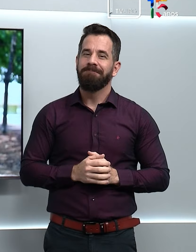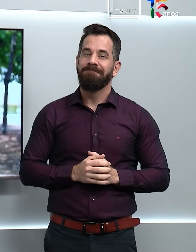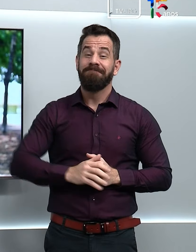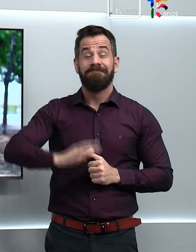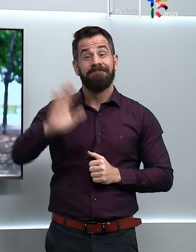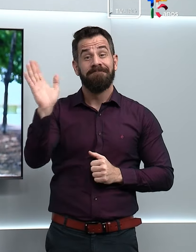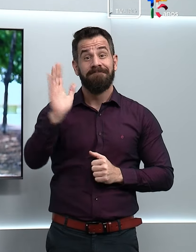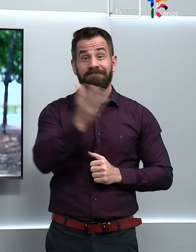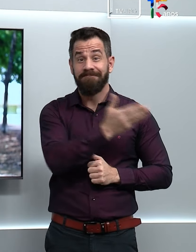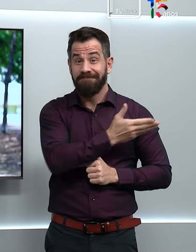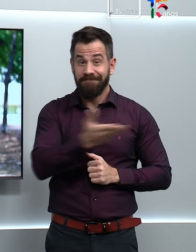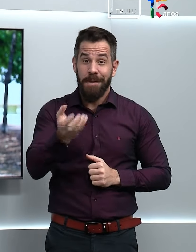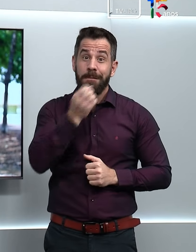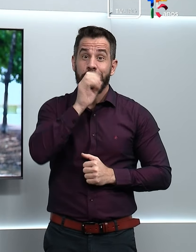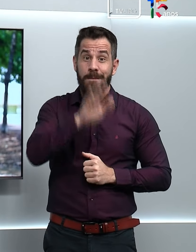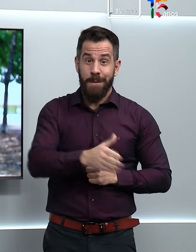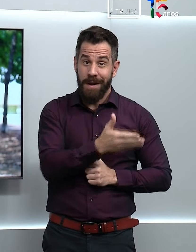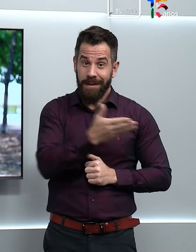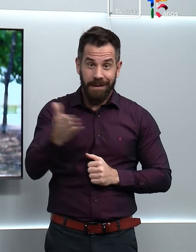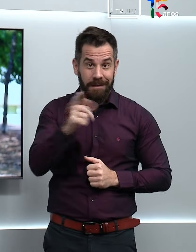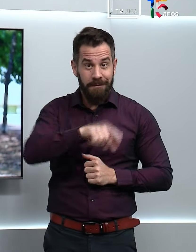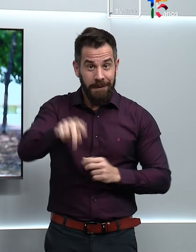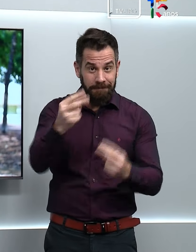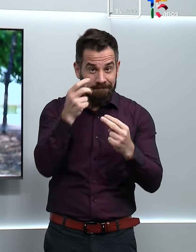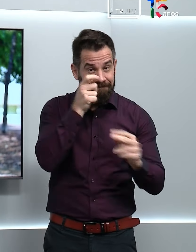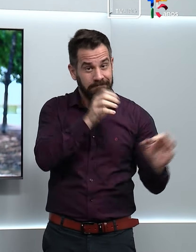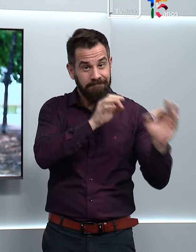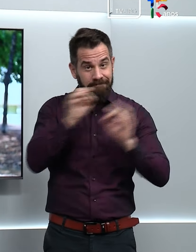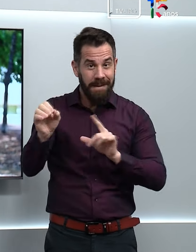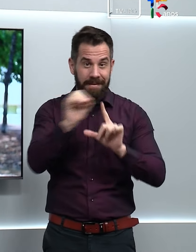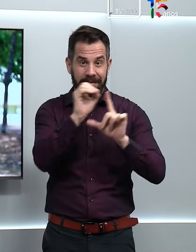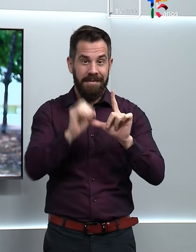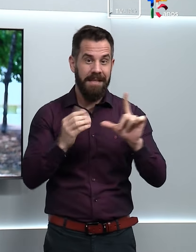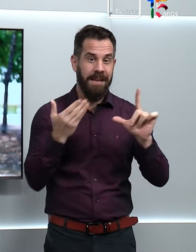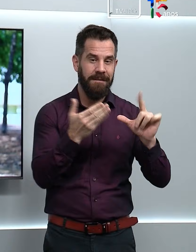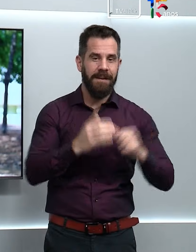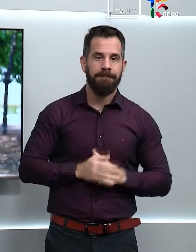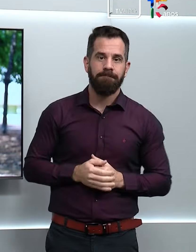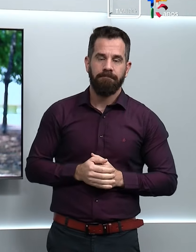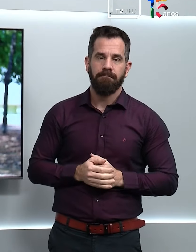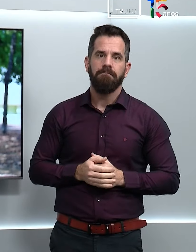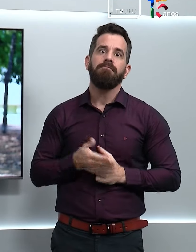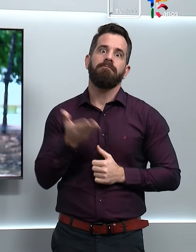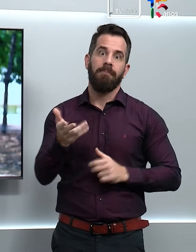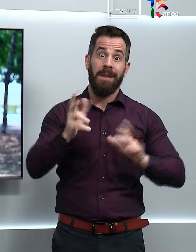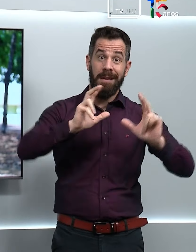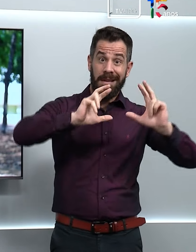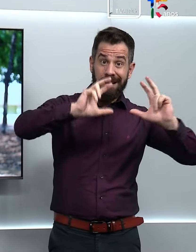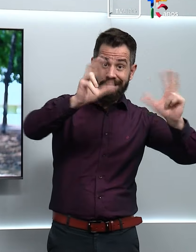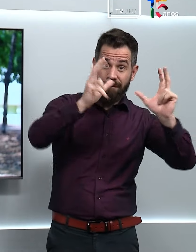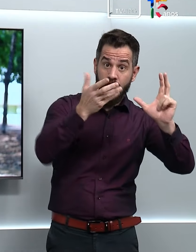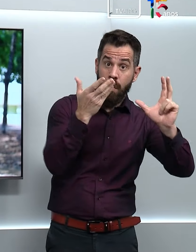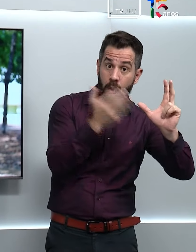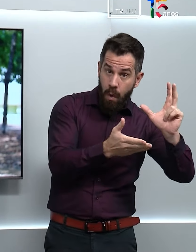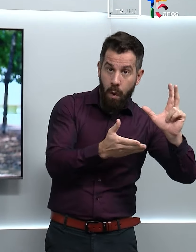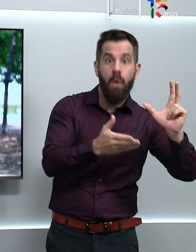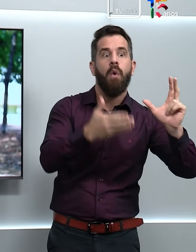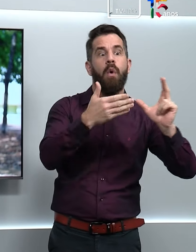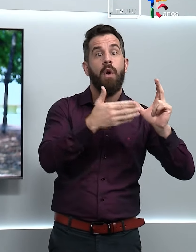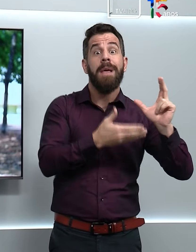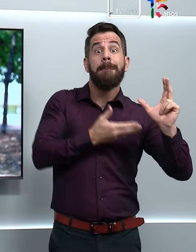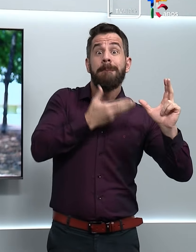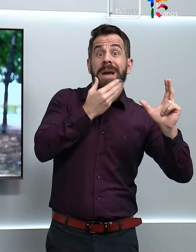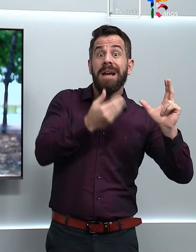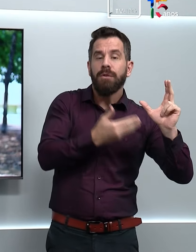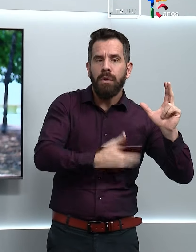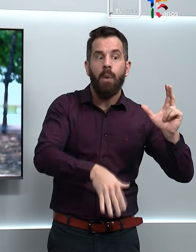Olá Uma boa tarde para você que está ligado aqui na TV ofg Olha o Campeonato Goiano de vôlei masculino está chegando ao